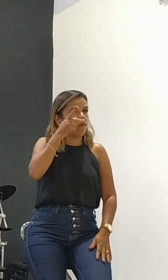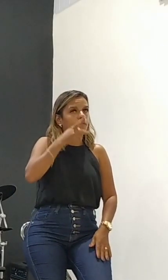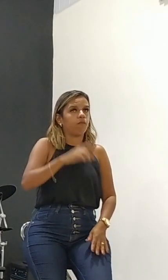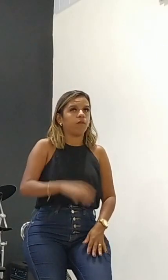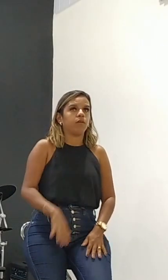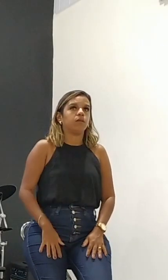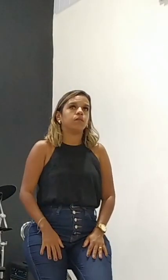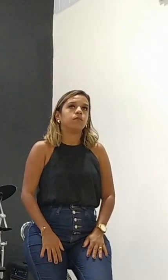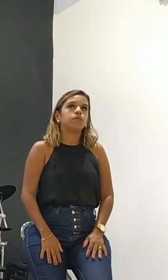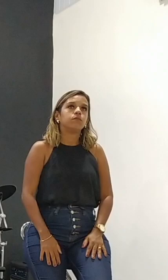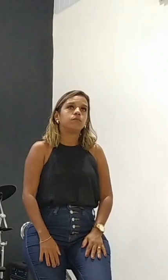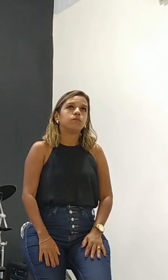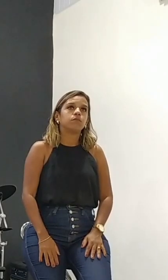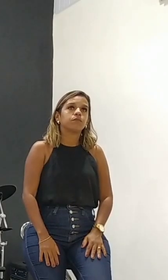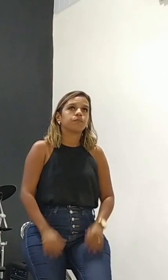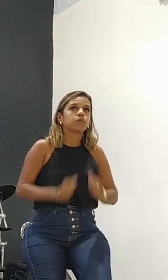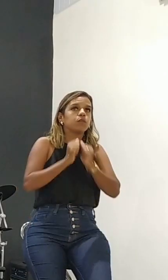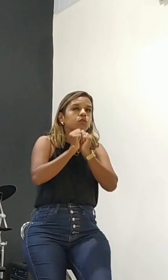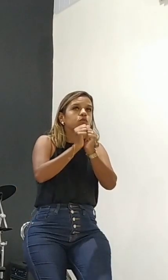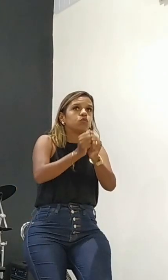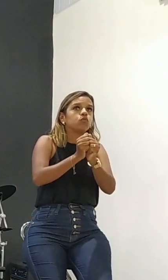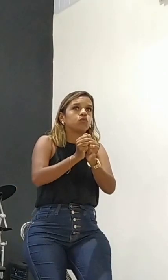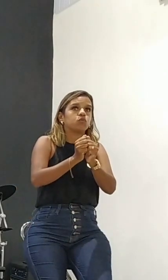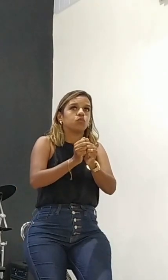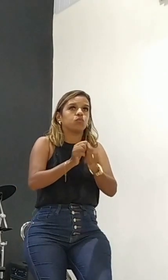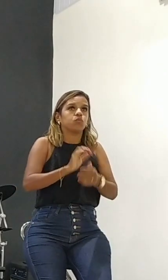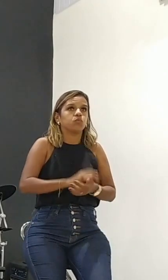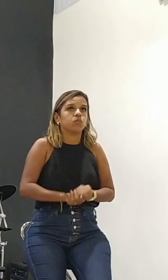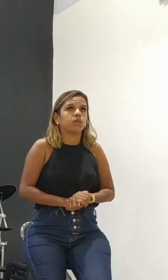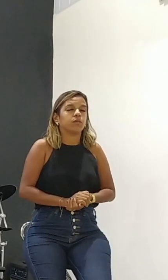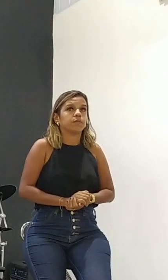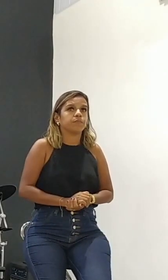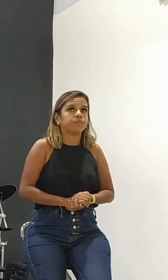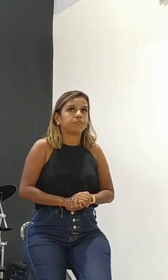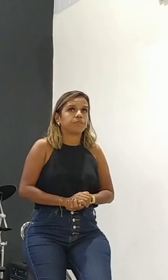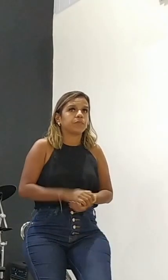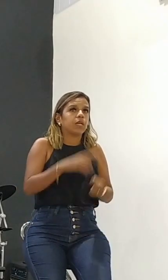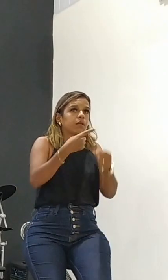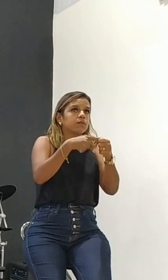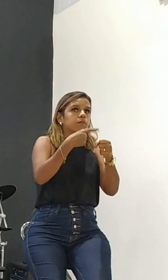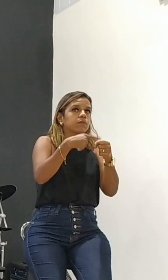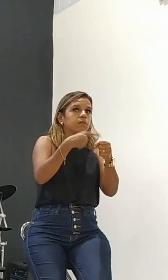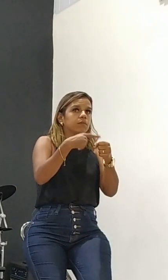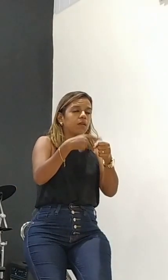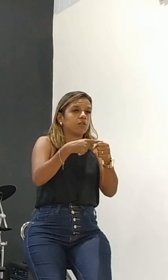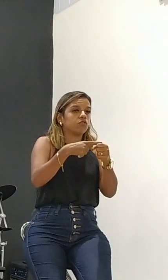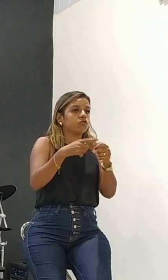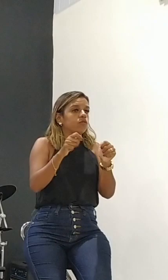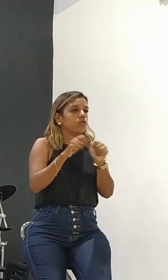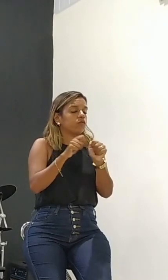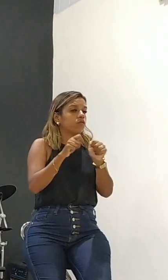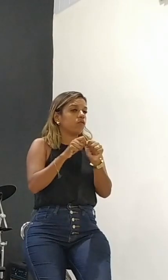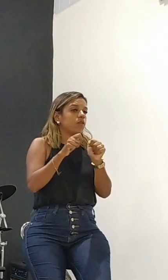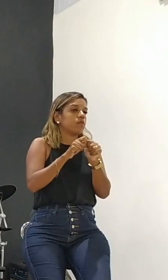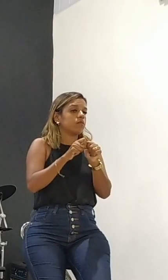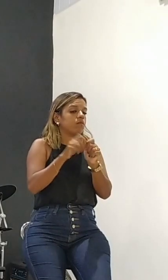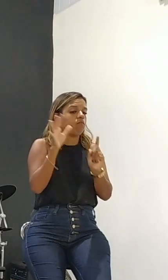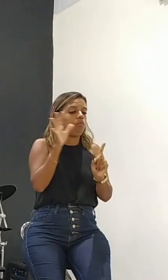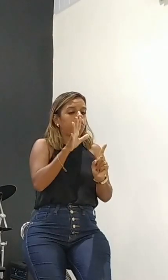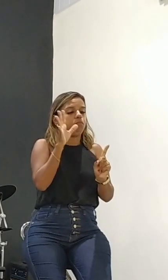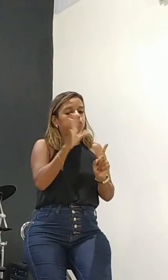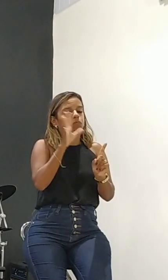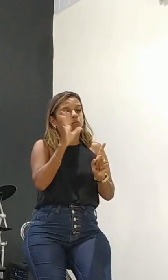congreguemos juntamente nas aldeias no vale de Ono, porém intentavam